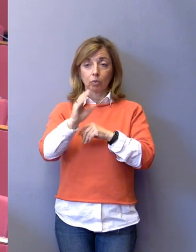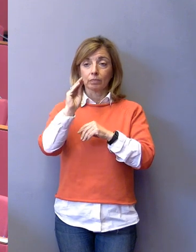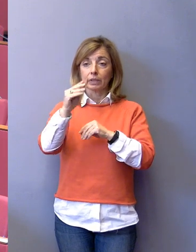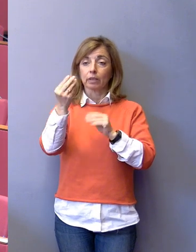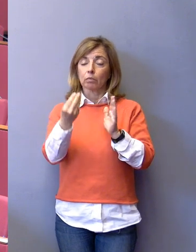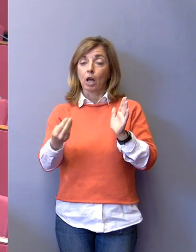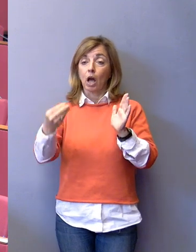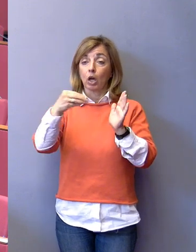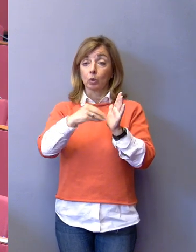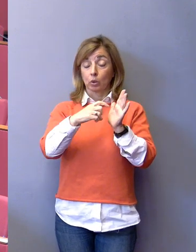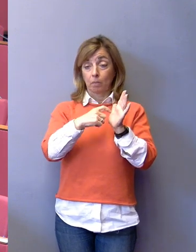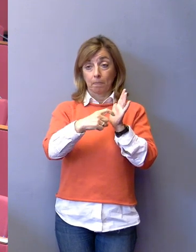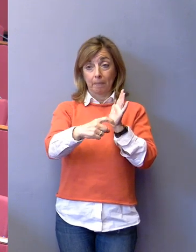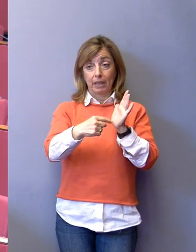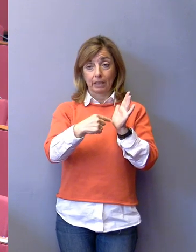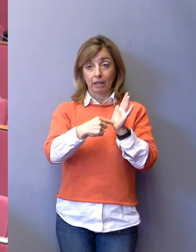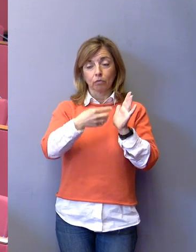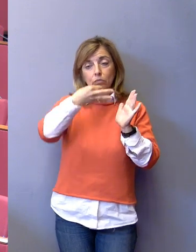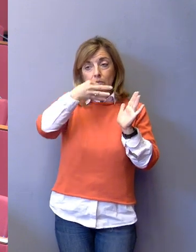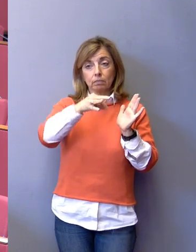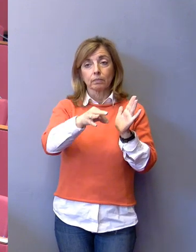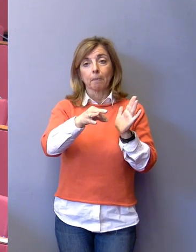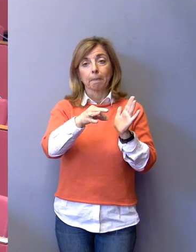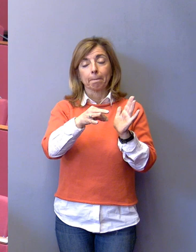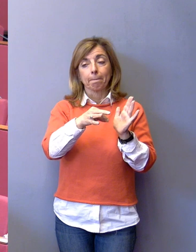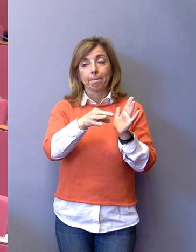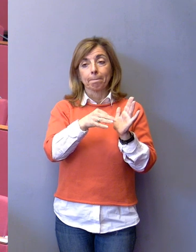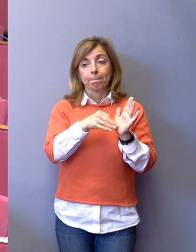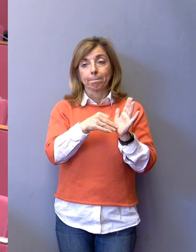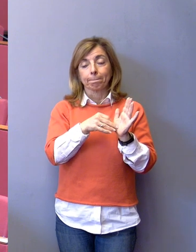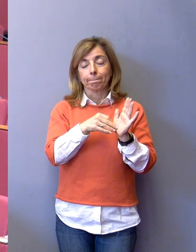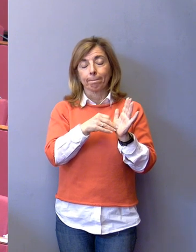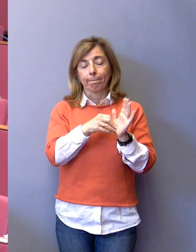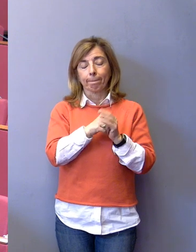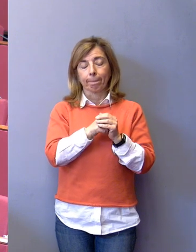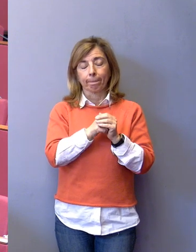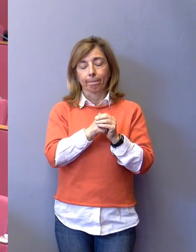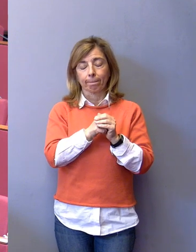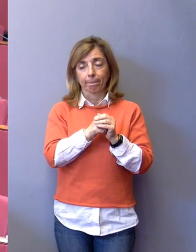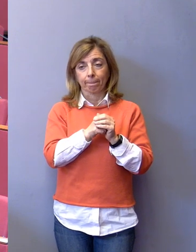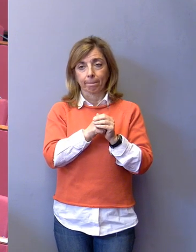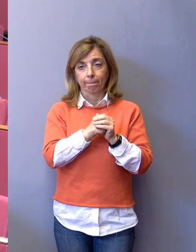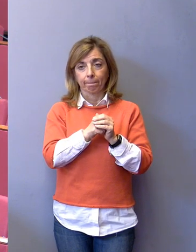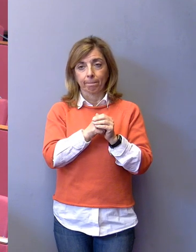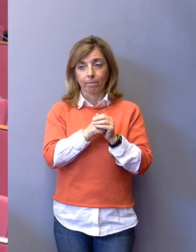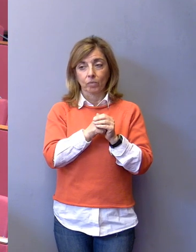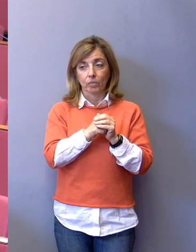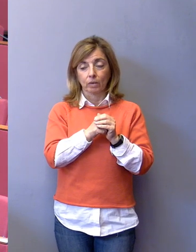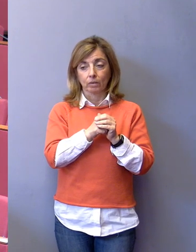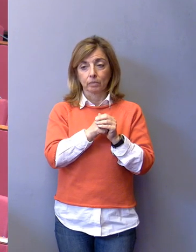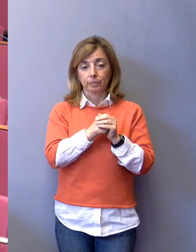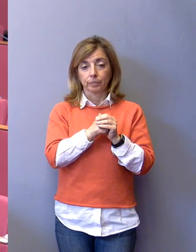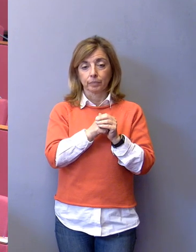un paragrafo in cui si specifica che possano essere